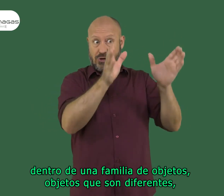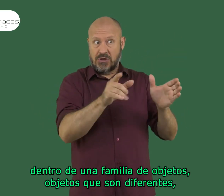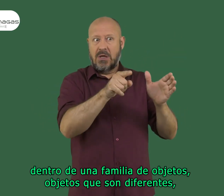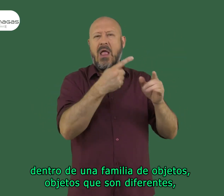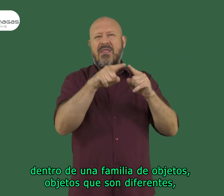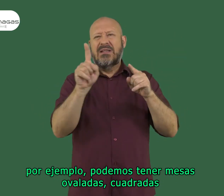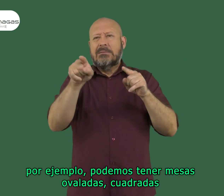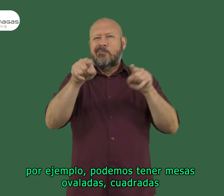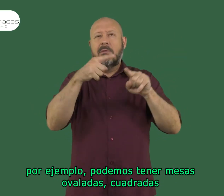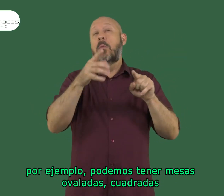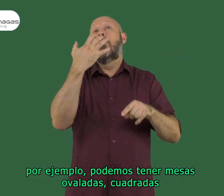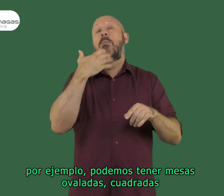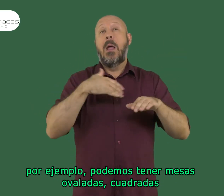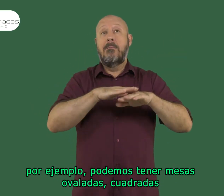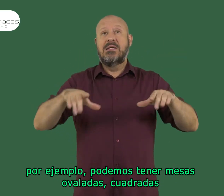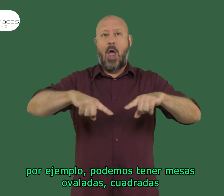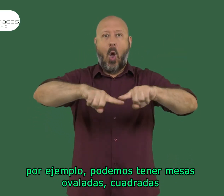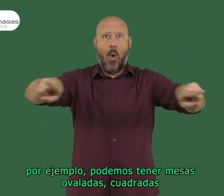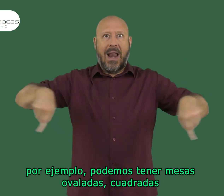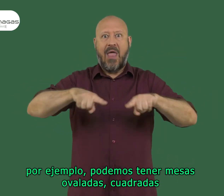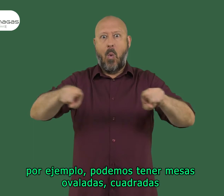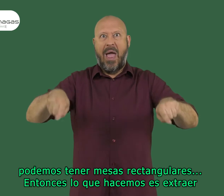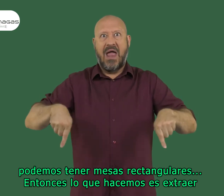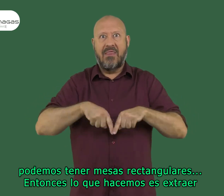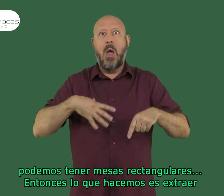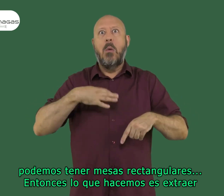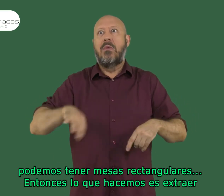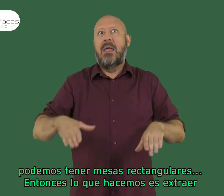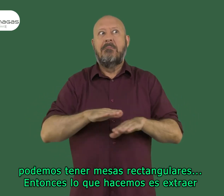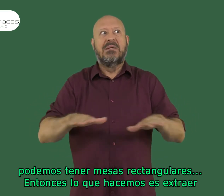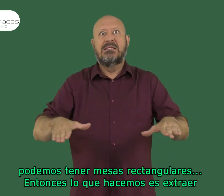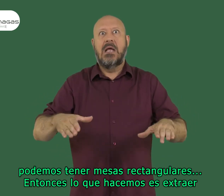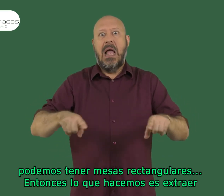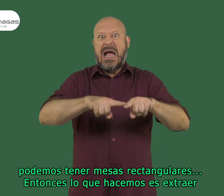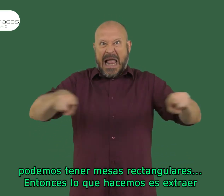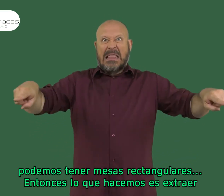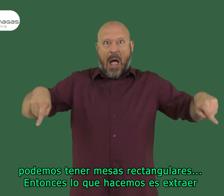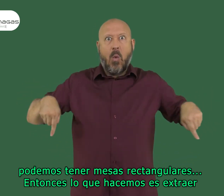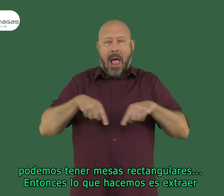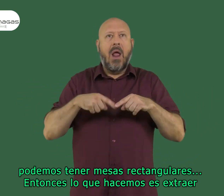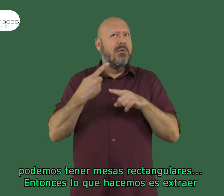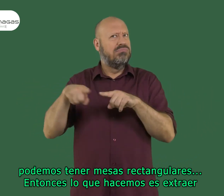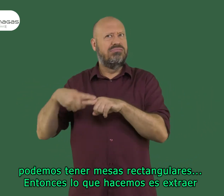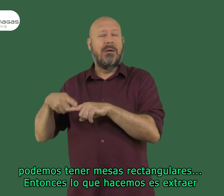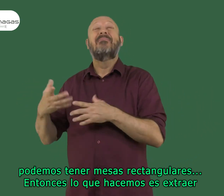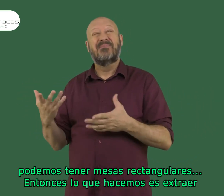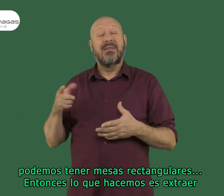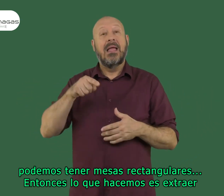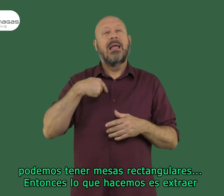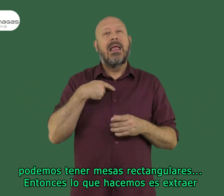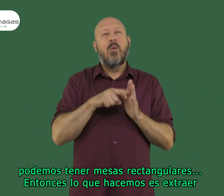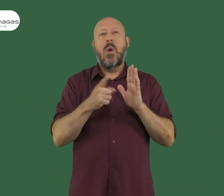que son diferentes? Por ejemplo, podemos tener mesas ovaladas, cuadradas, podemos tener mesas rectangulares. Entonces lo que hacemos